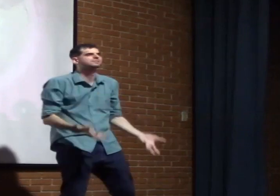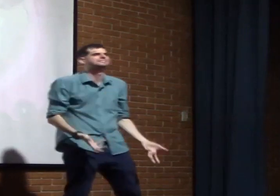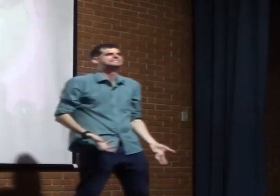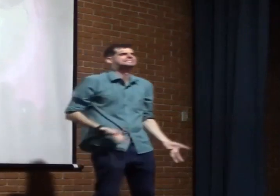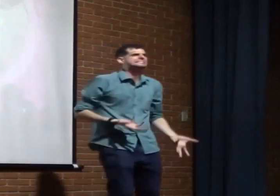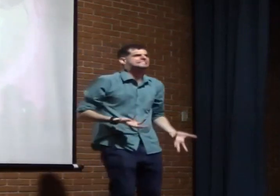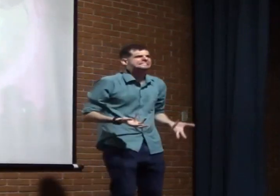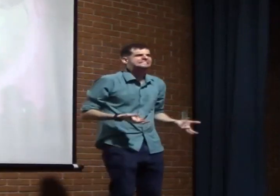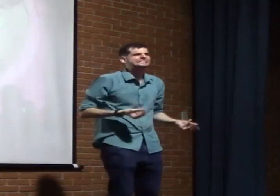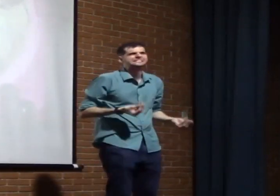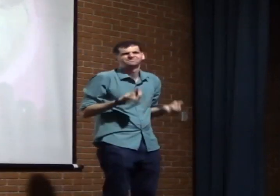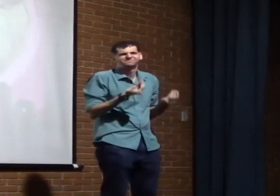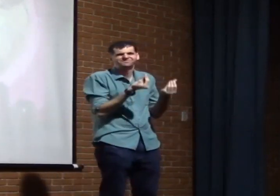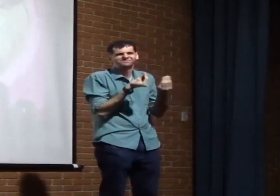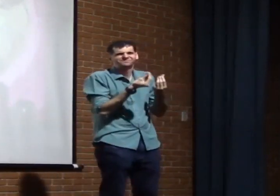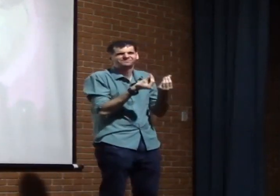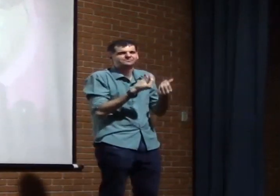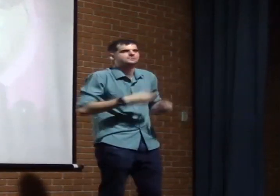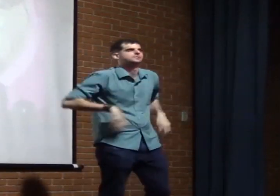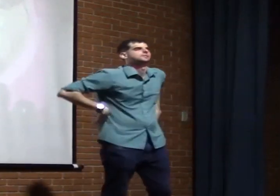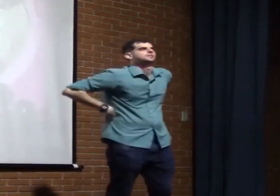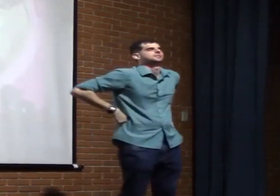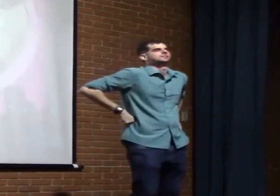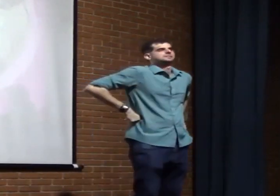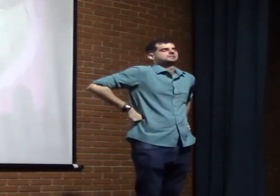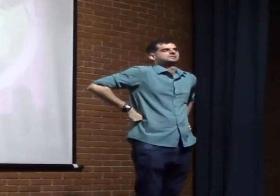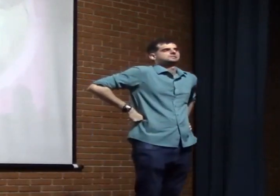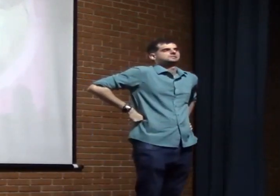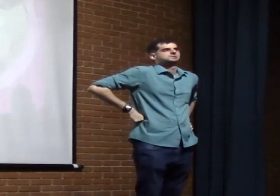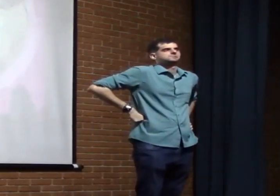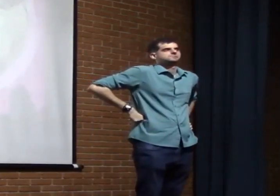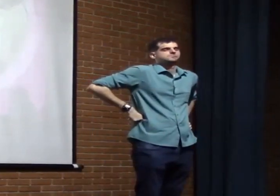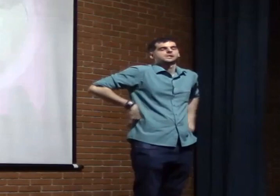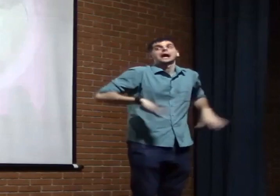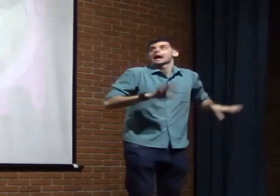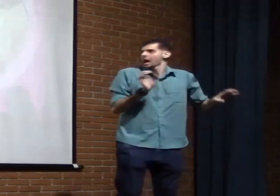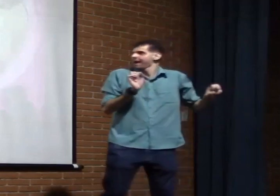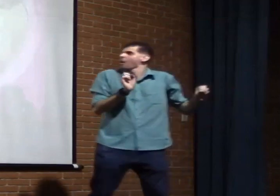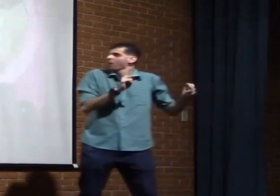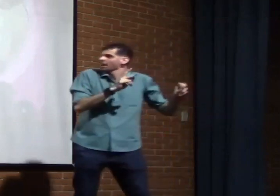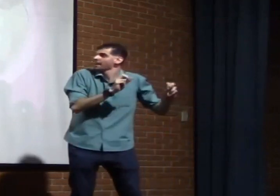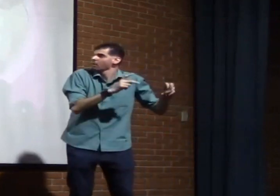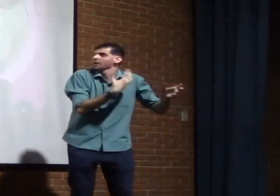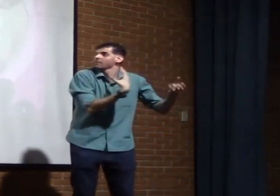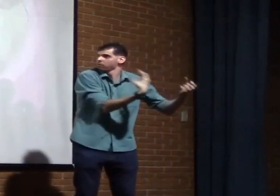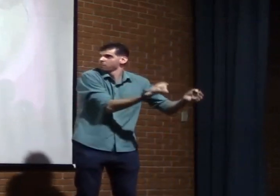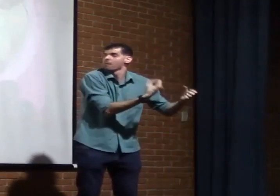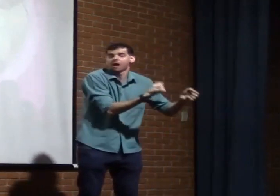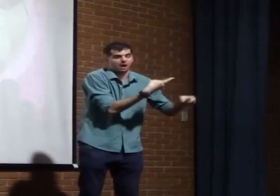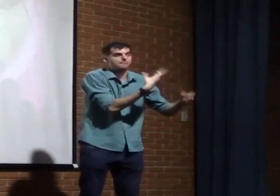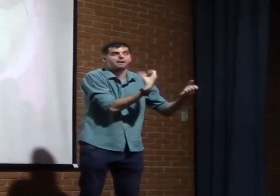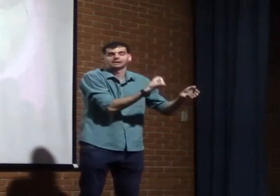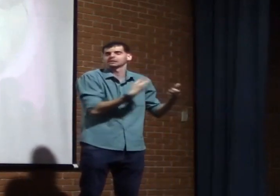fazendo a digitalização, né? Por meio do alfabeto, achando que isso ali é